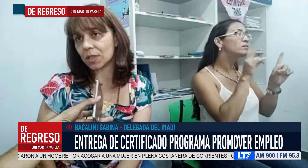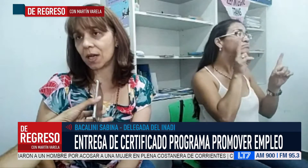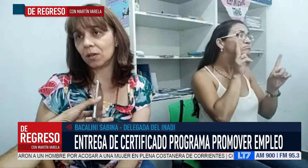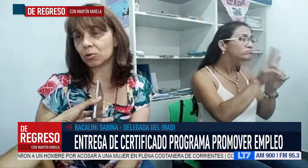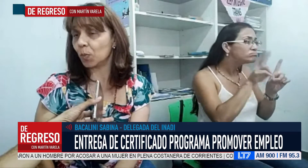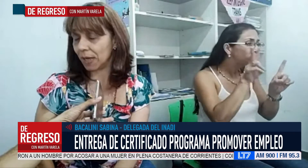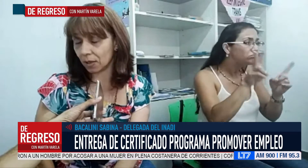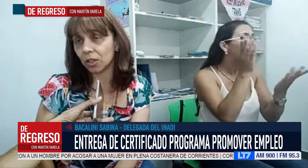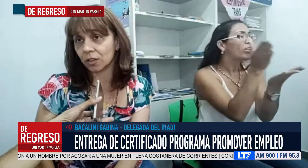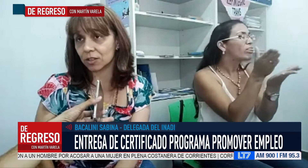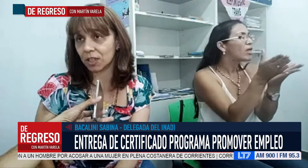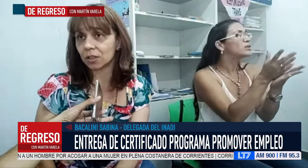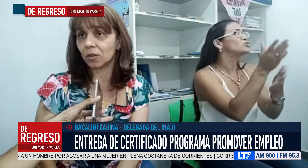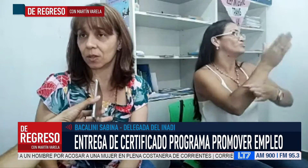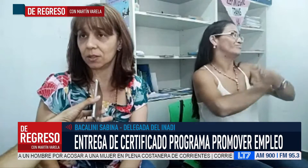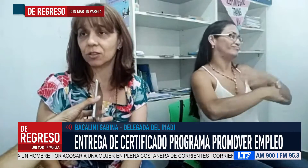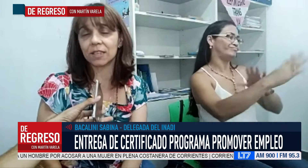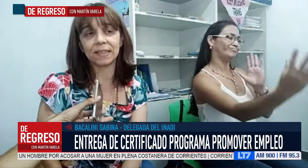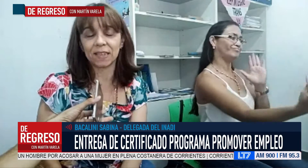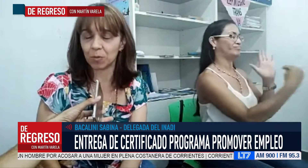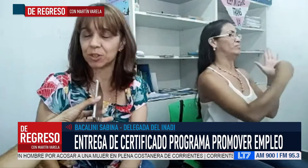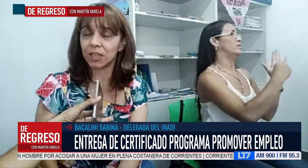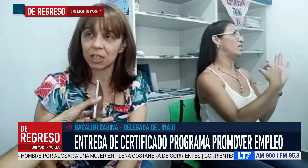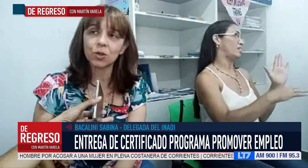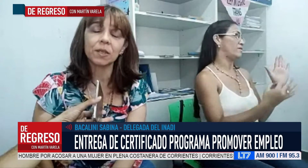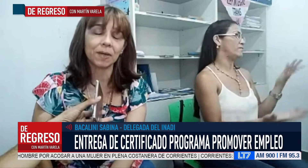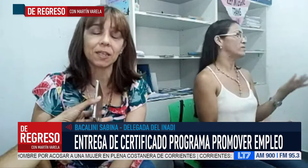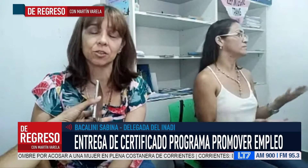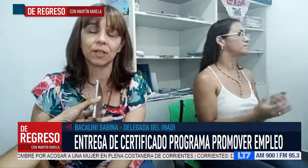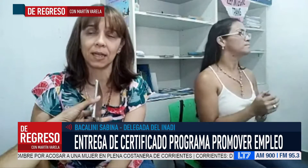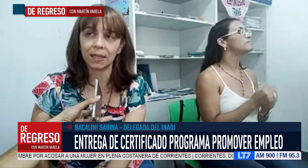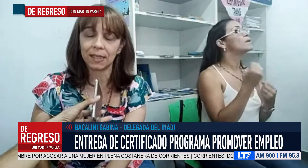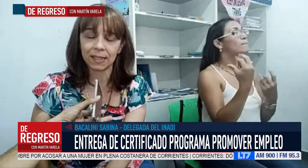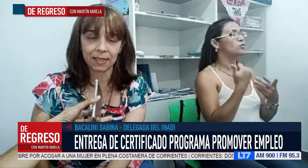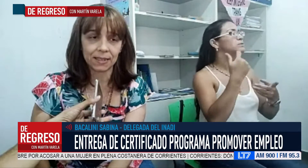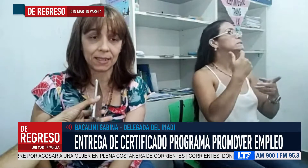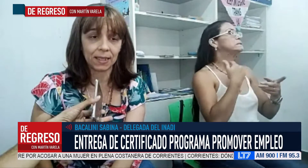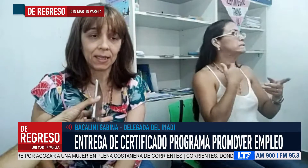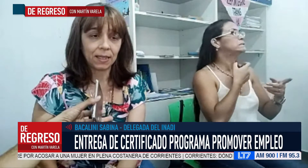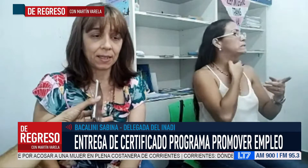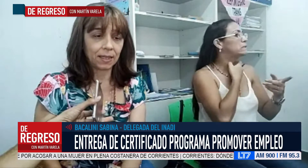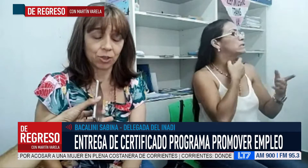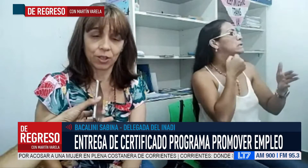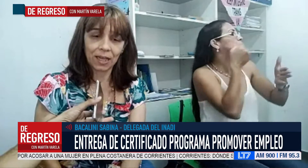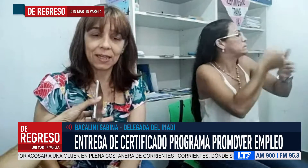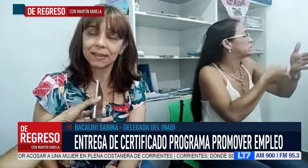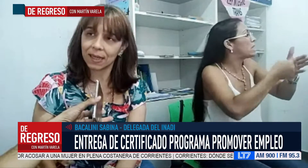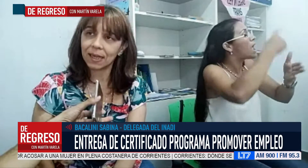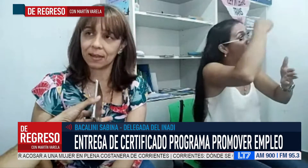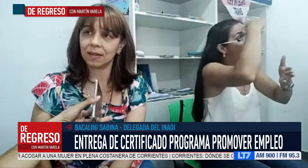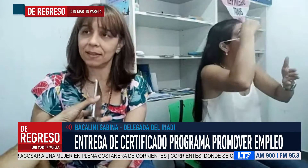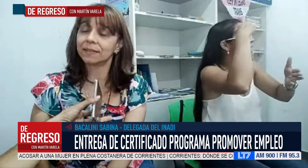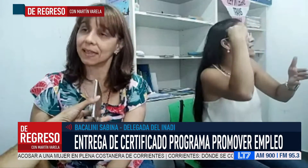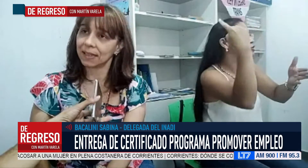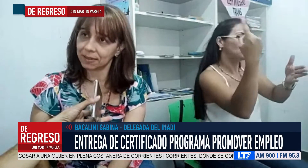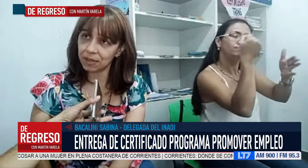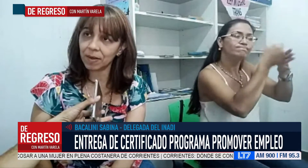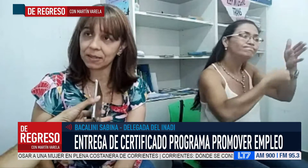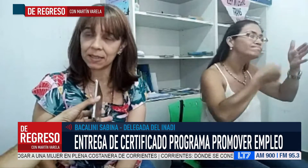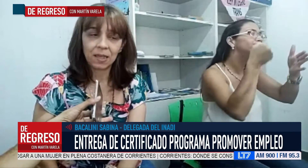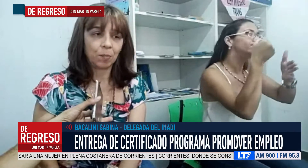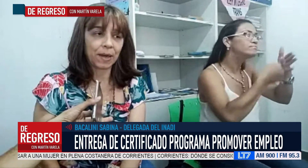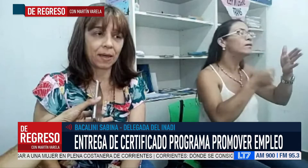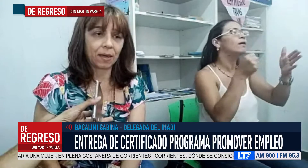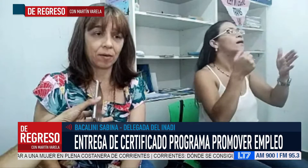avancemos a algo superador, ¿no es cierto? Entonces estamos en eso a nivel nacional, el INADI Nacional está en